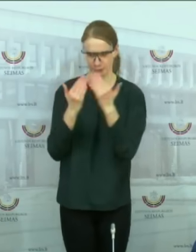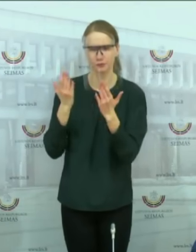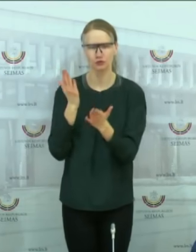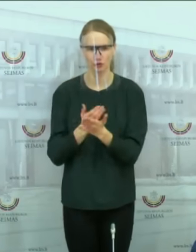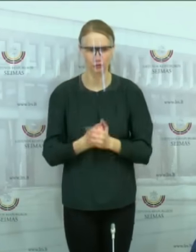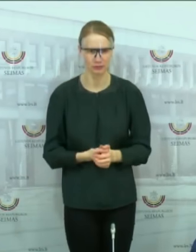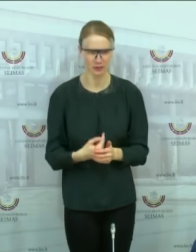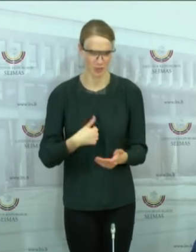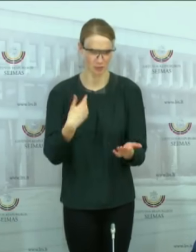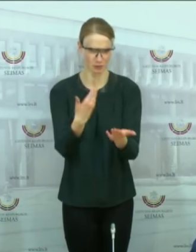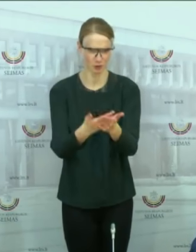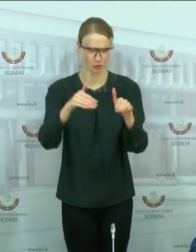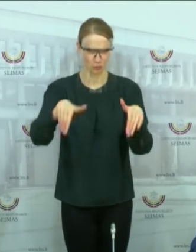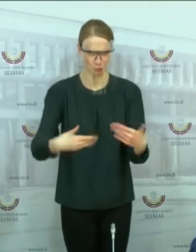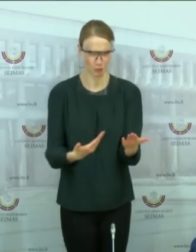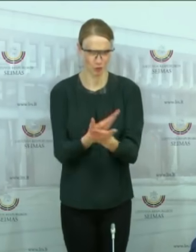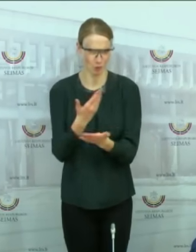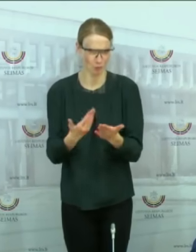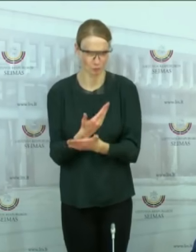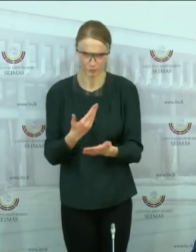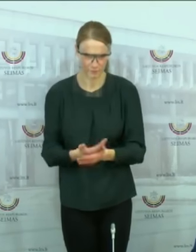tiek trumpai pačių naujienų.